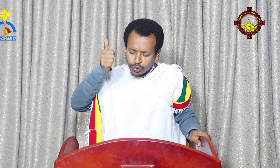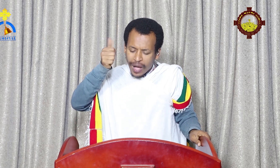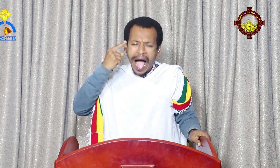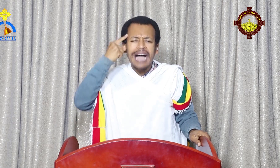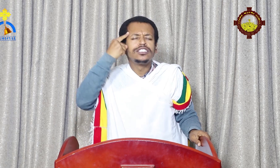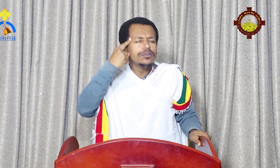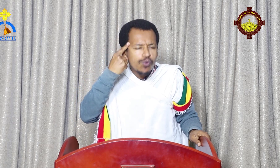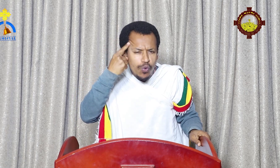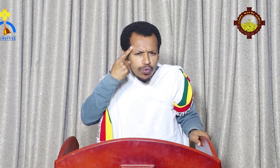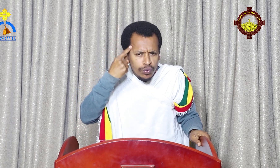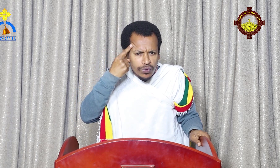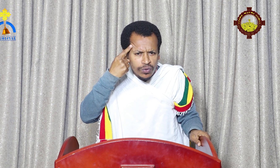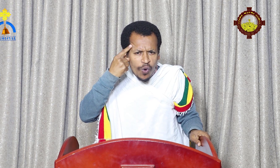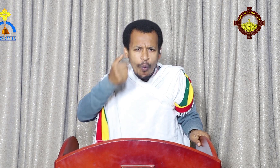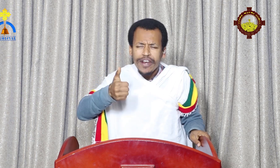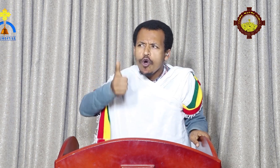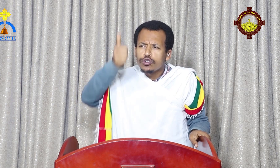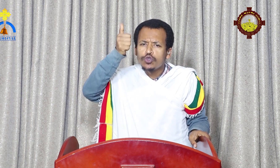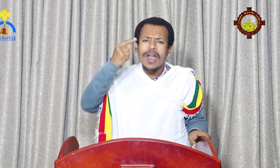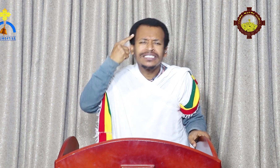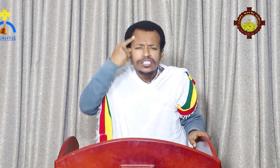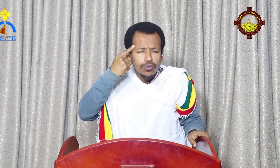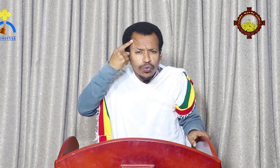ዋናዎቹን አስቡ ዋናዎቹን አስቡ